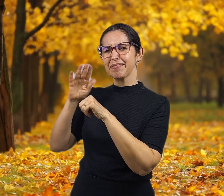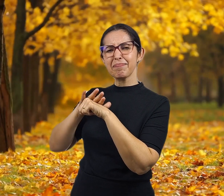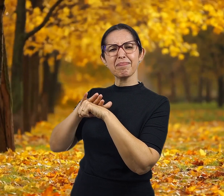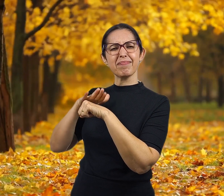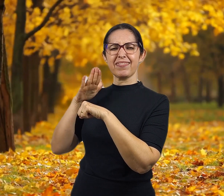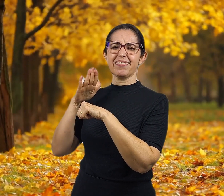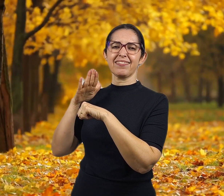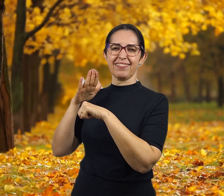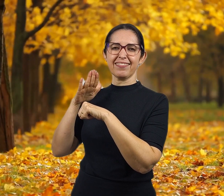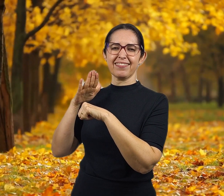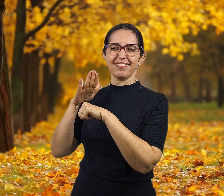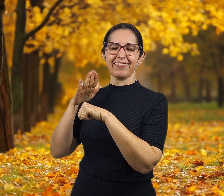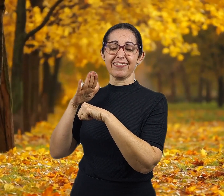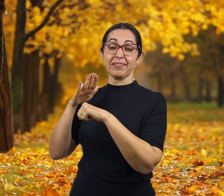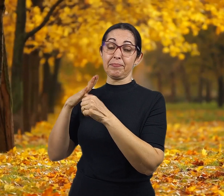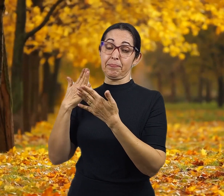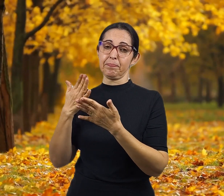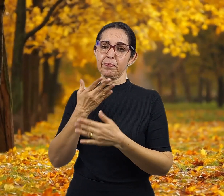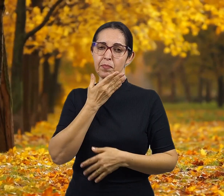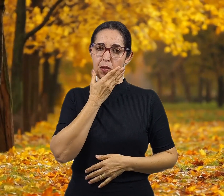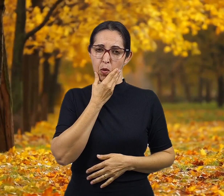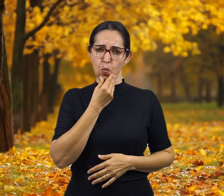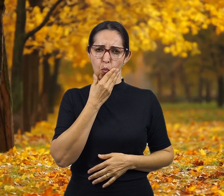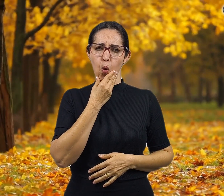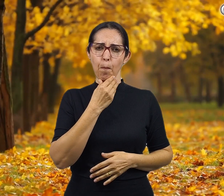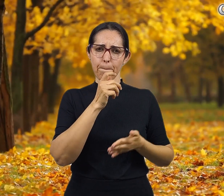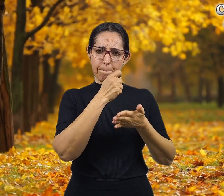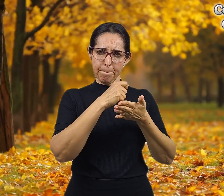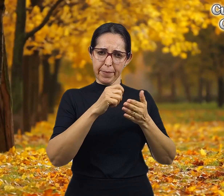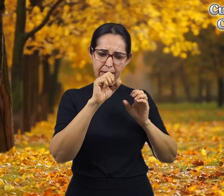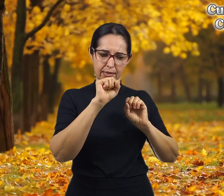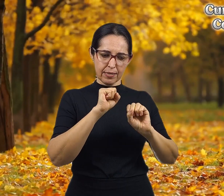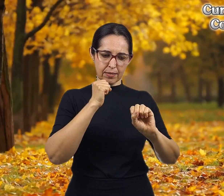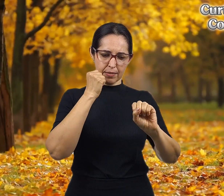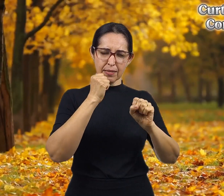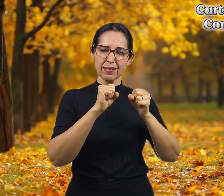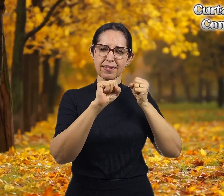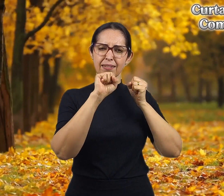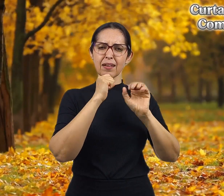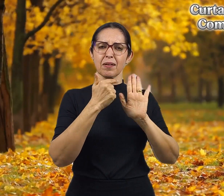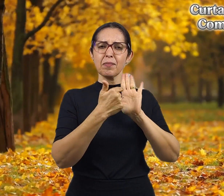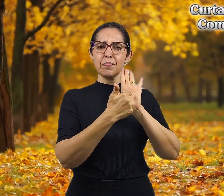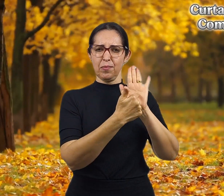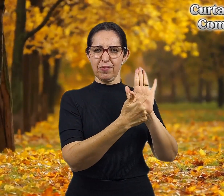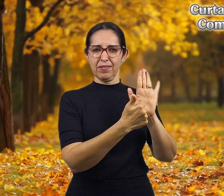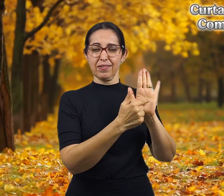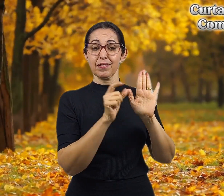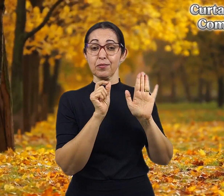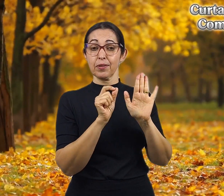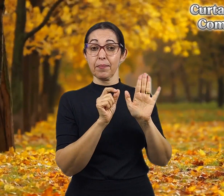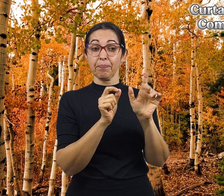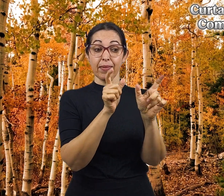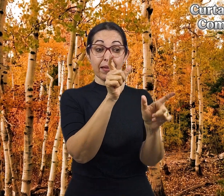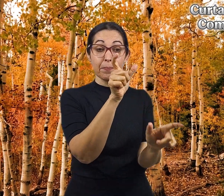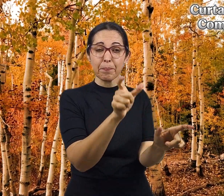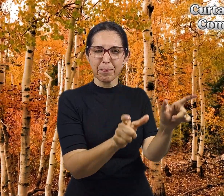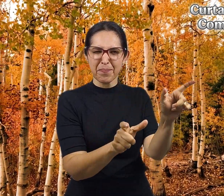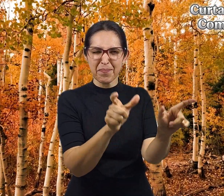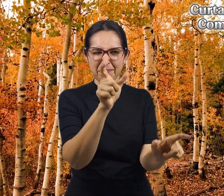salmista certa vez disse: bem-aventurados, Senhor, são aqueles a